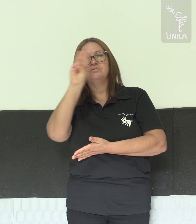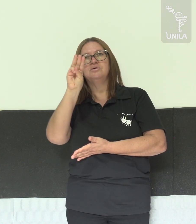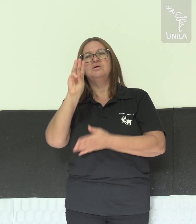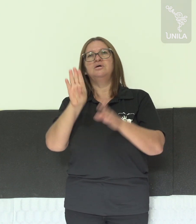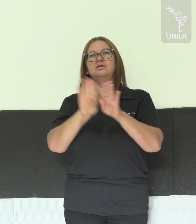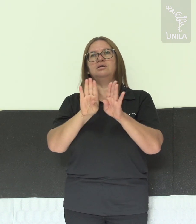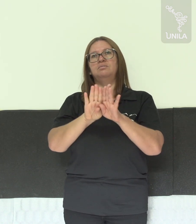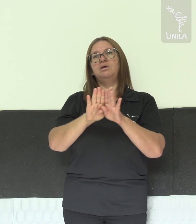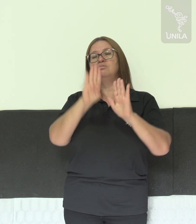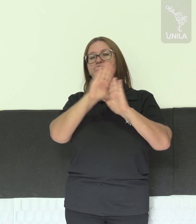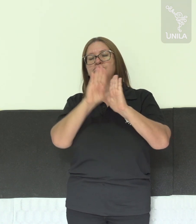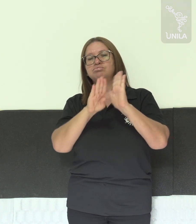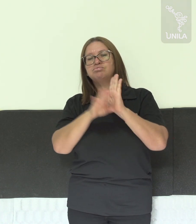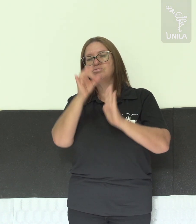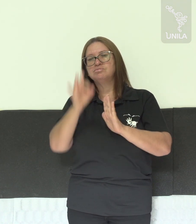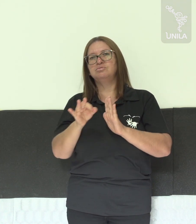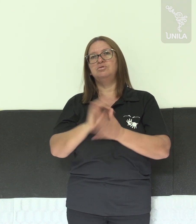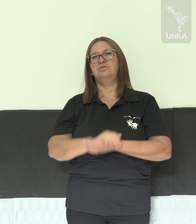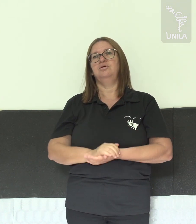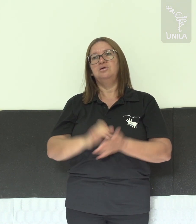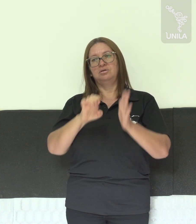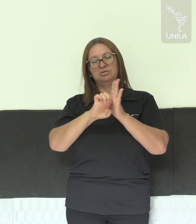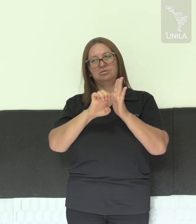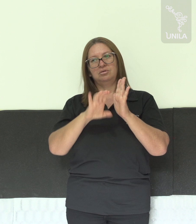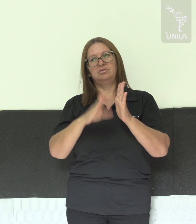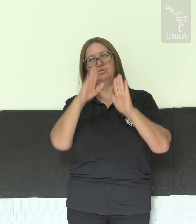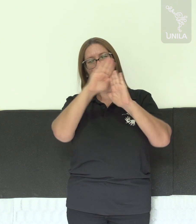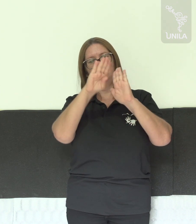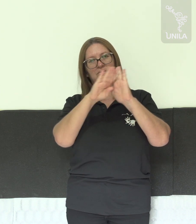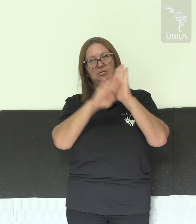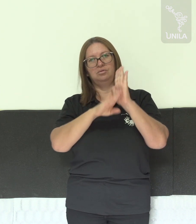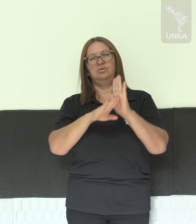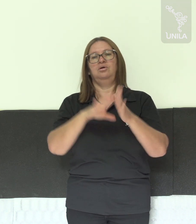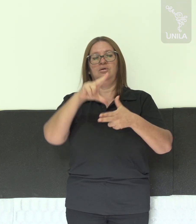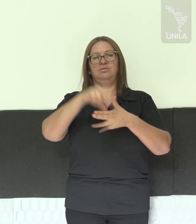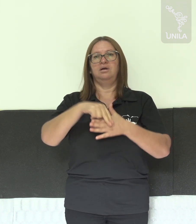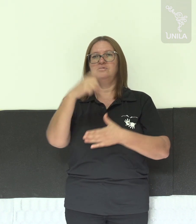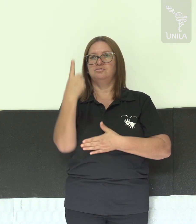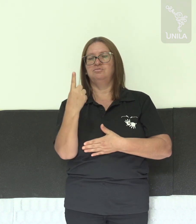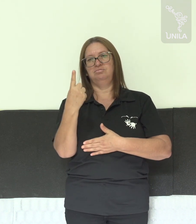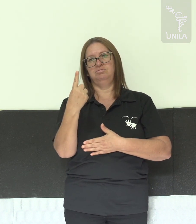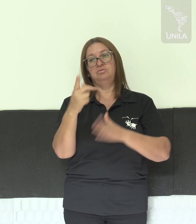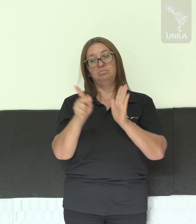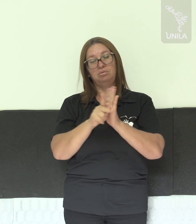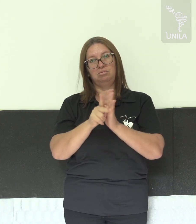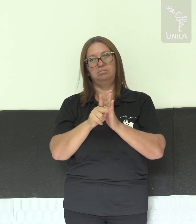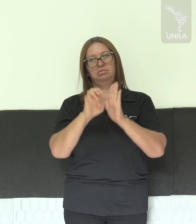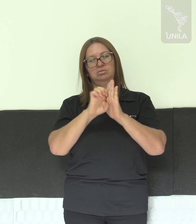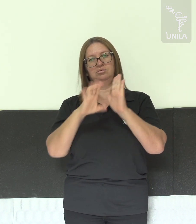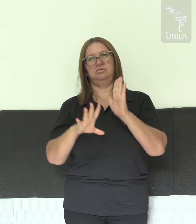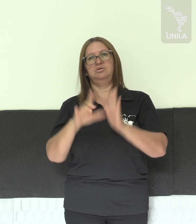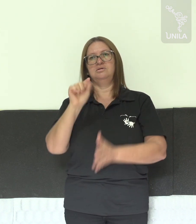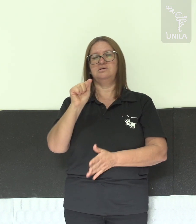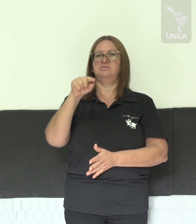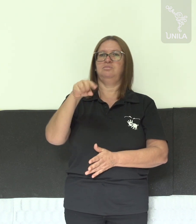dos referidos requisitos, conforme descrito no cronograma do anexo 1 do presente edital.